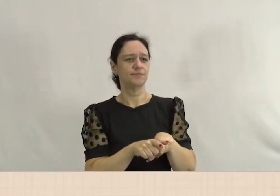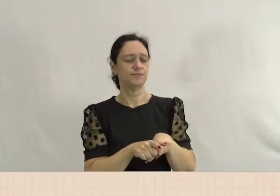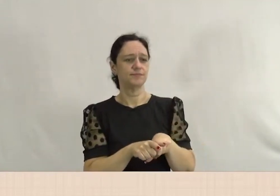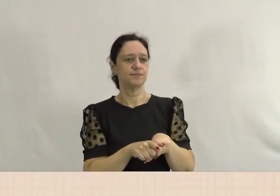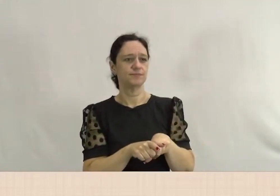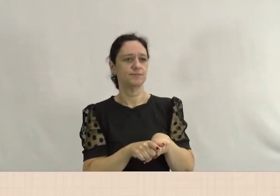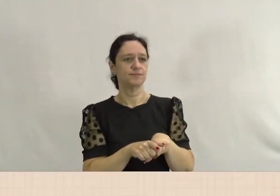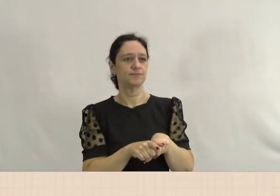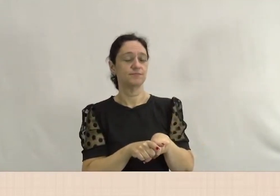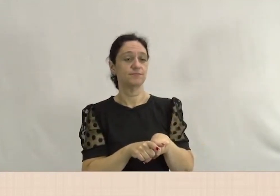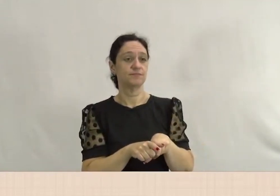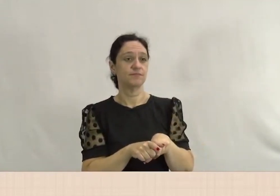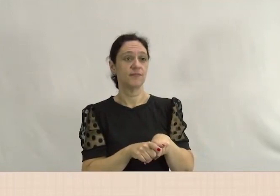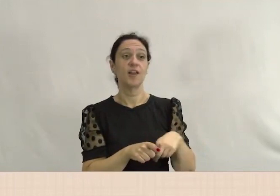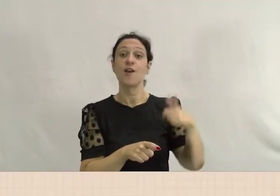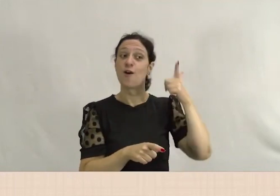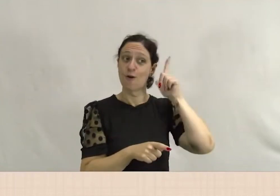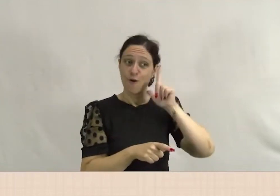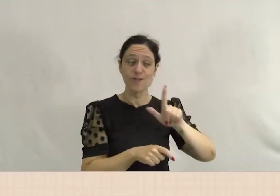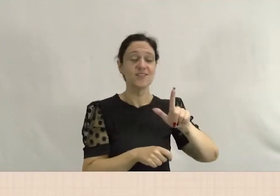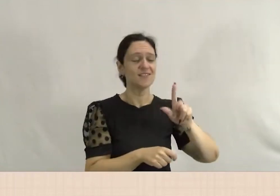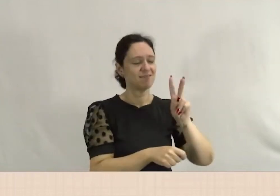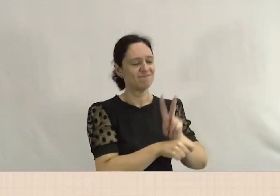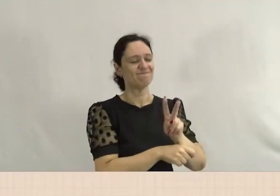O irmão salvou uma vida.